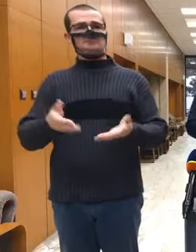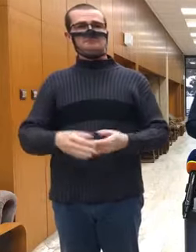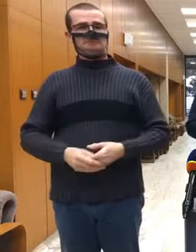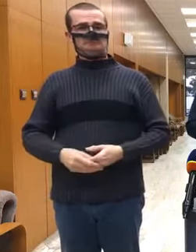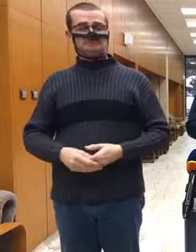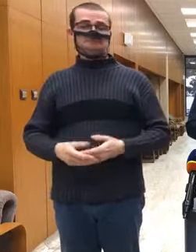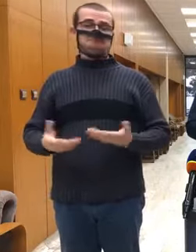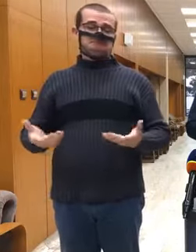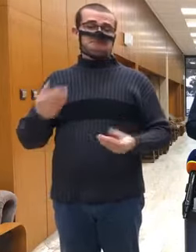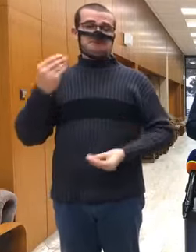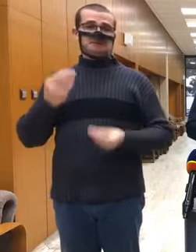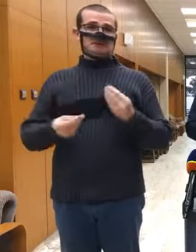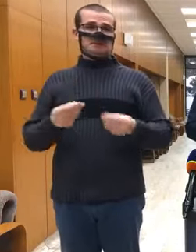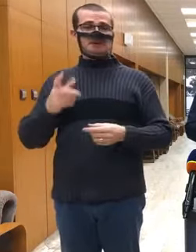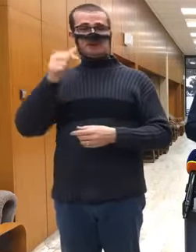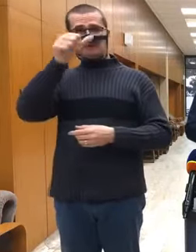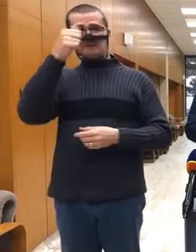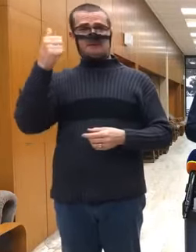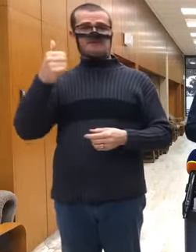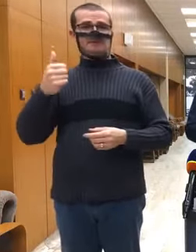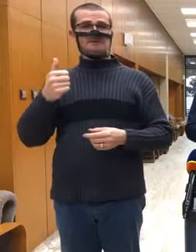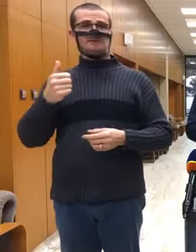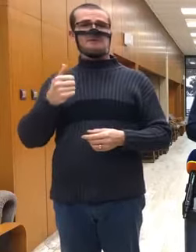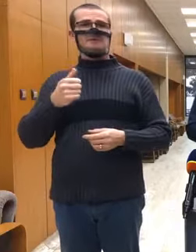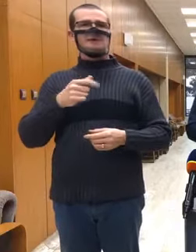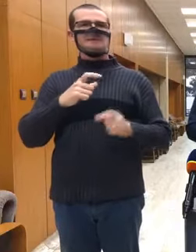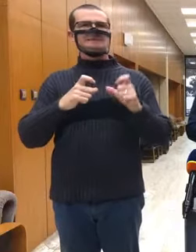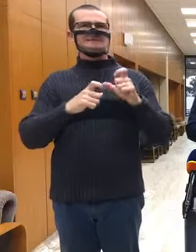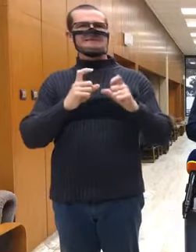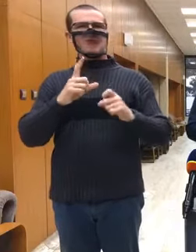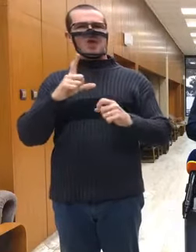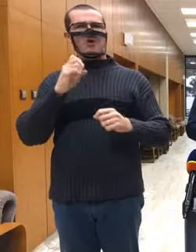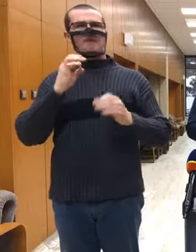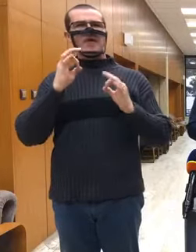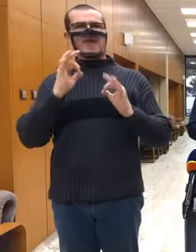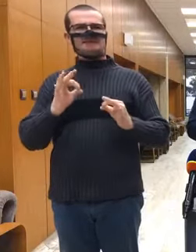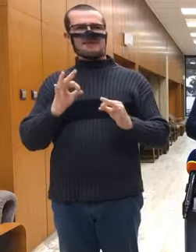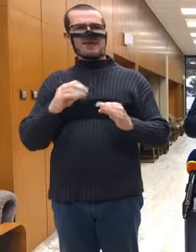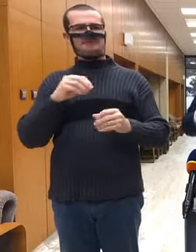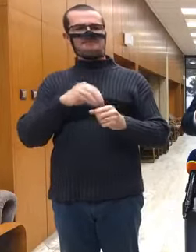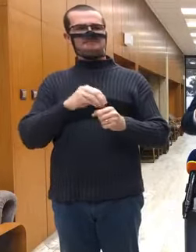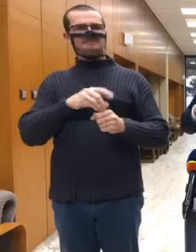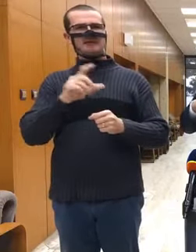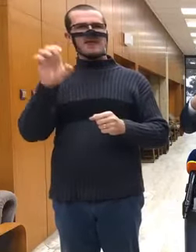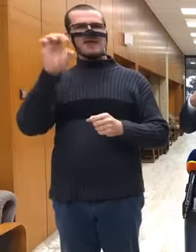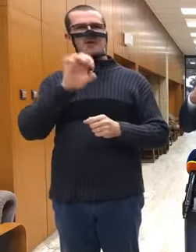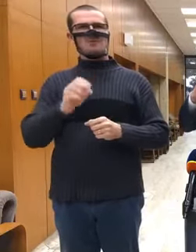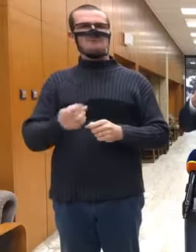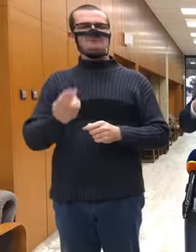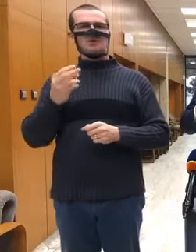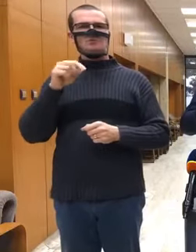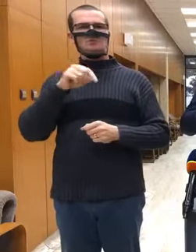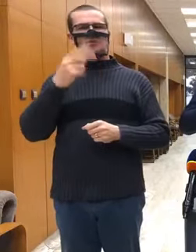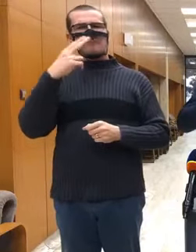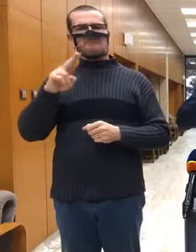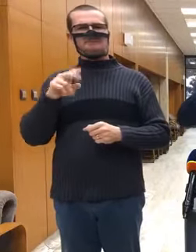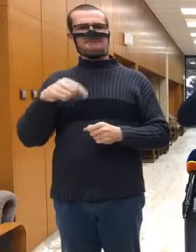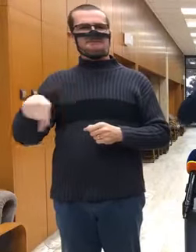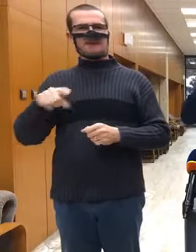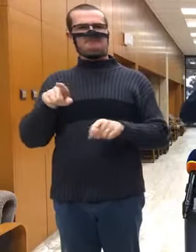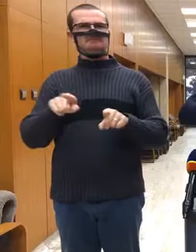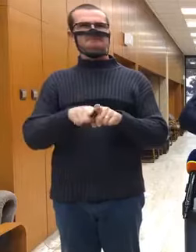No, napríklad na tzv. Seal of Excellence projekty. To sú projekty, ktorým dala Európska komisia niečo